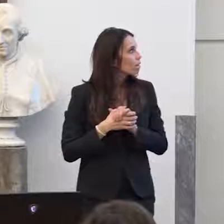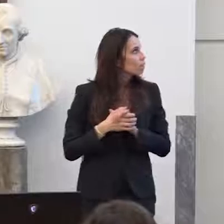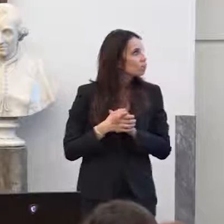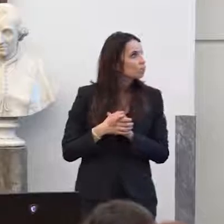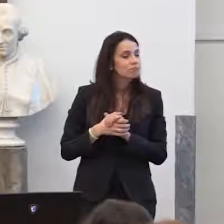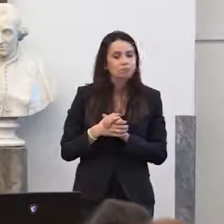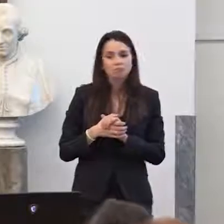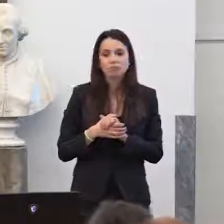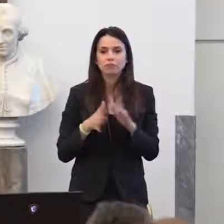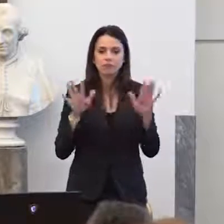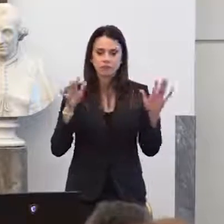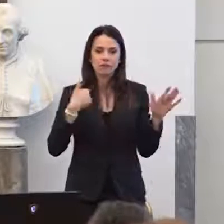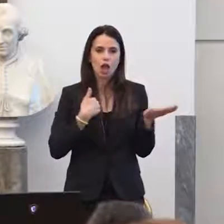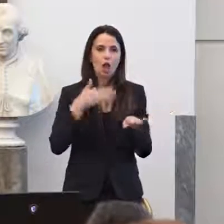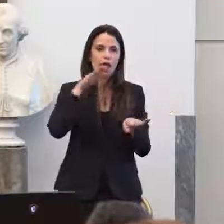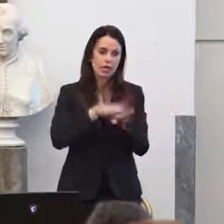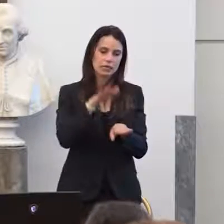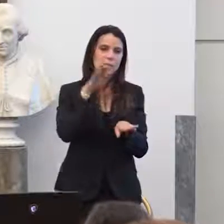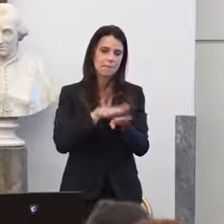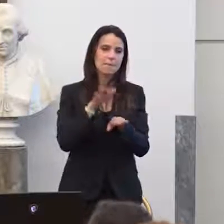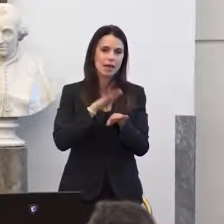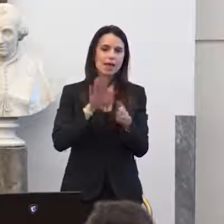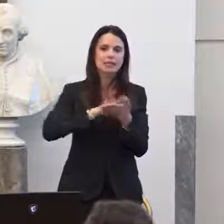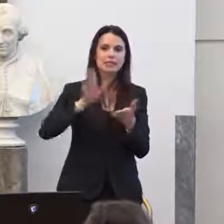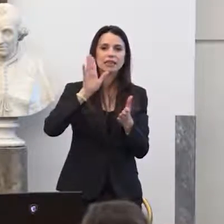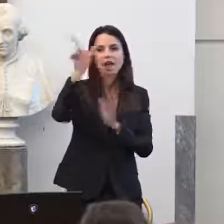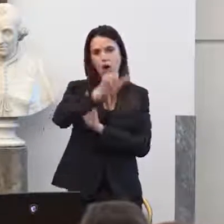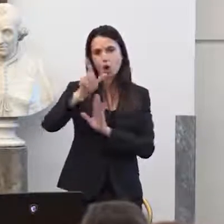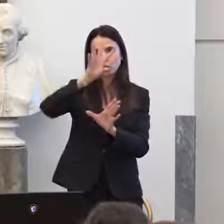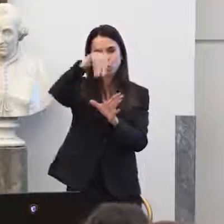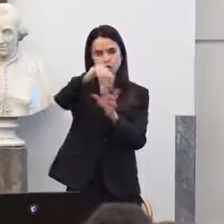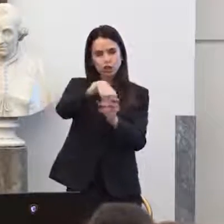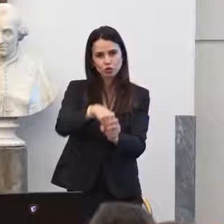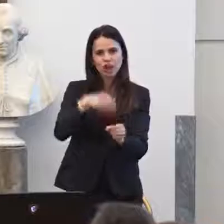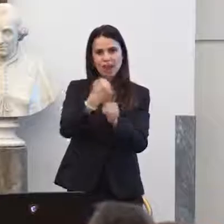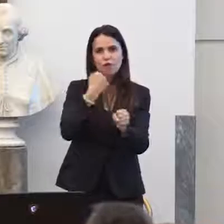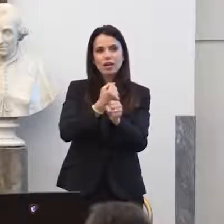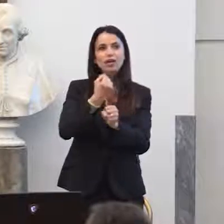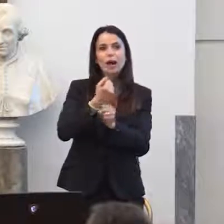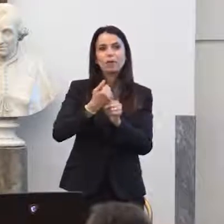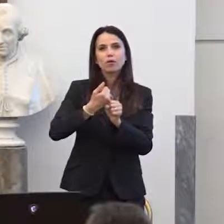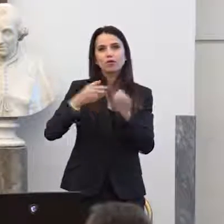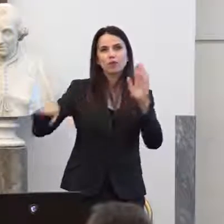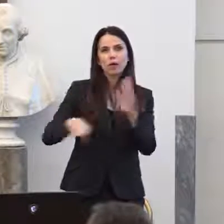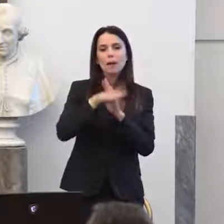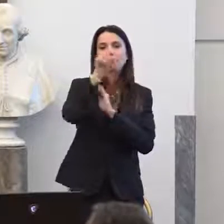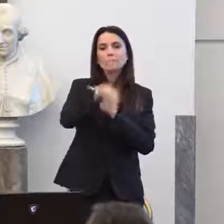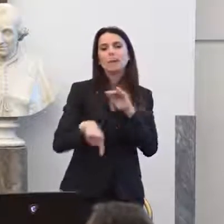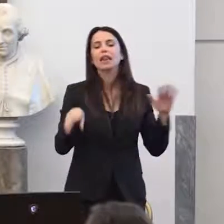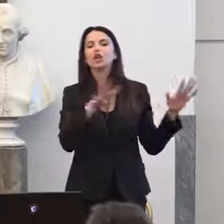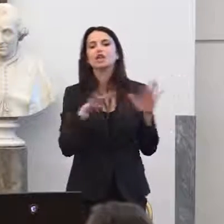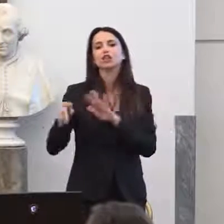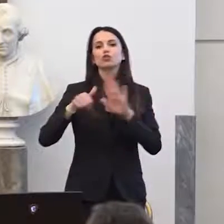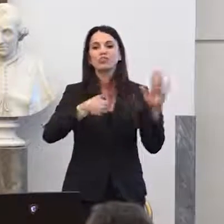Avendo qualche anno di esperienza come Fondazione Santa Lucia, visto che lavoriamo in questo settore dal 1960, ci siamo resi conto che questo numero era per